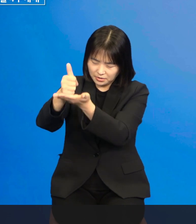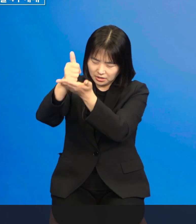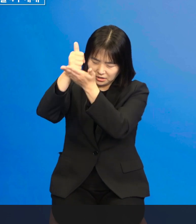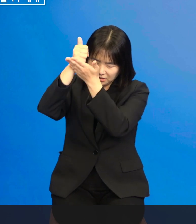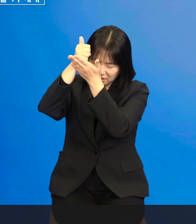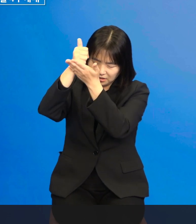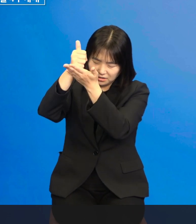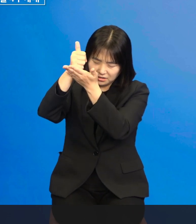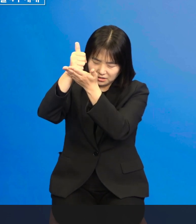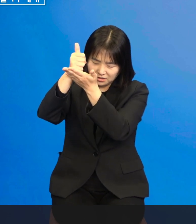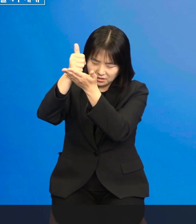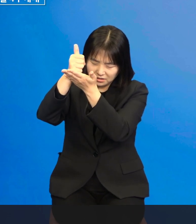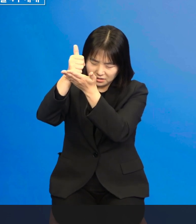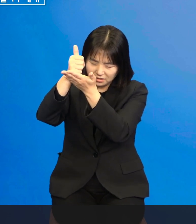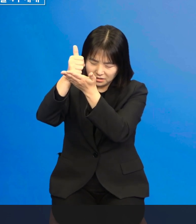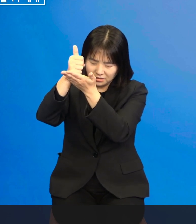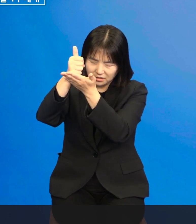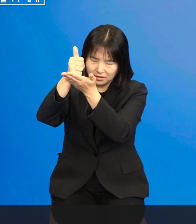섬기리.